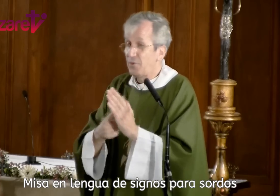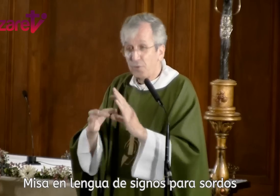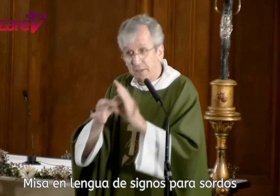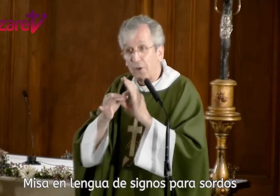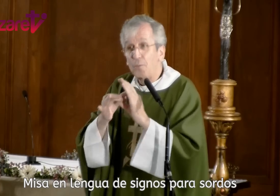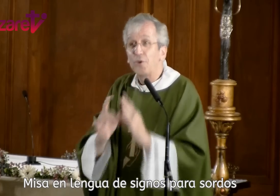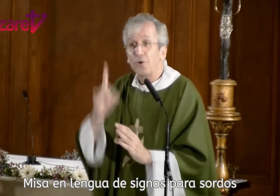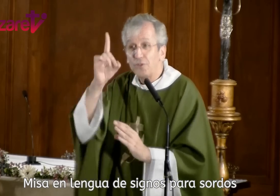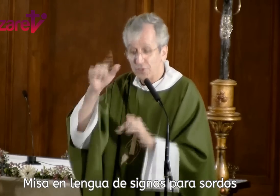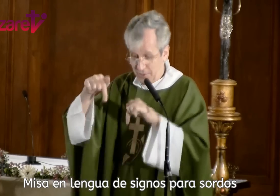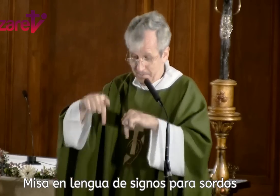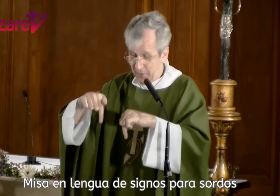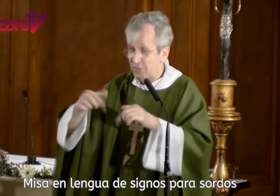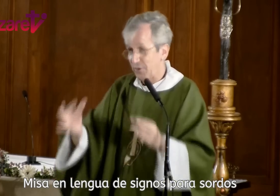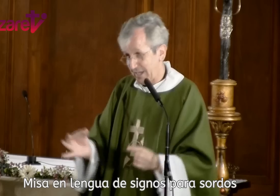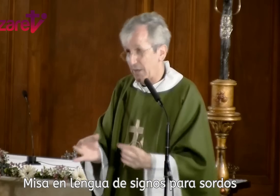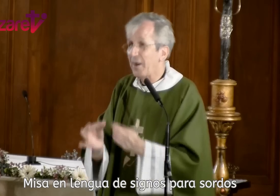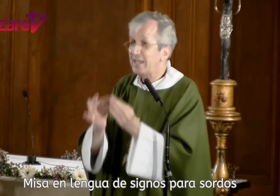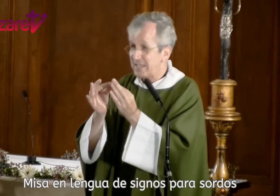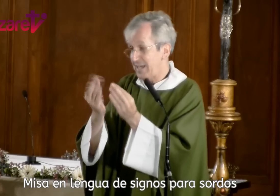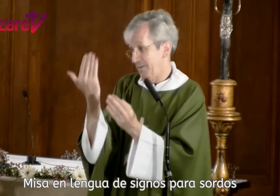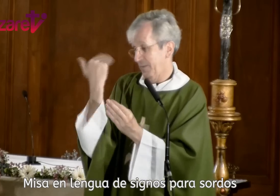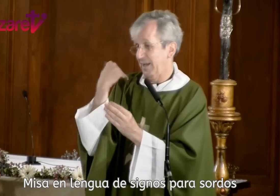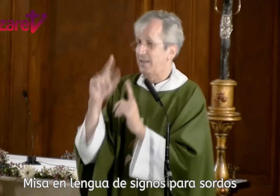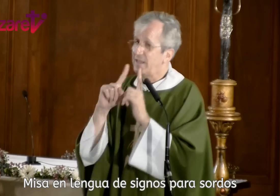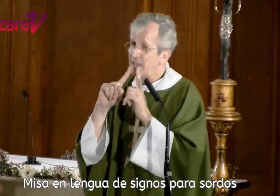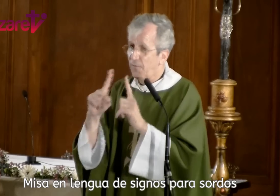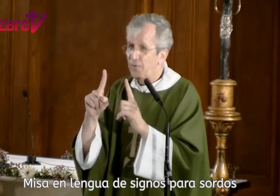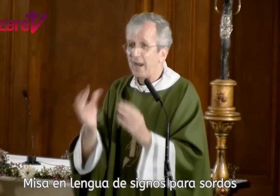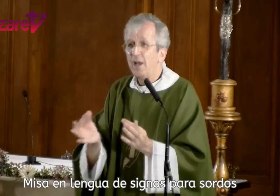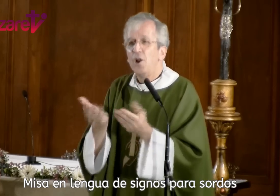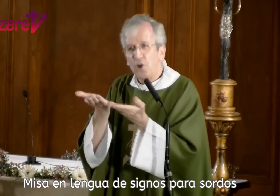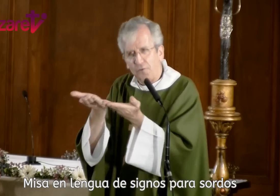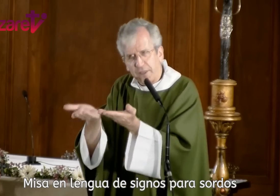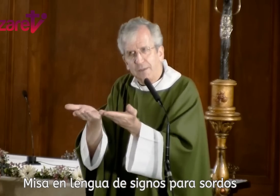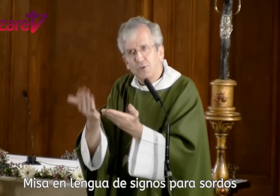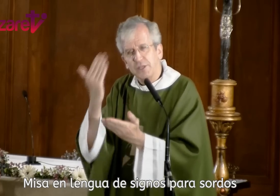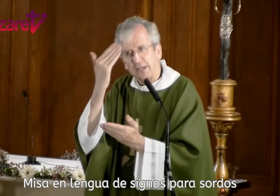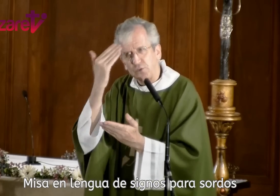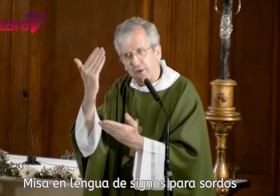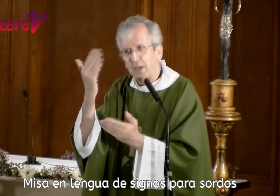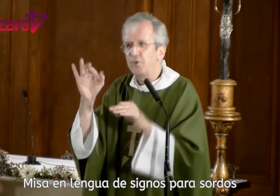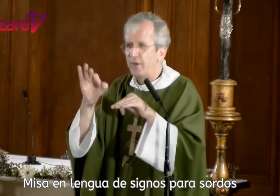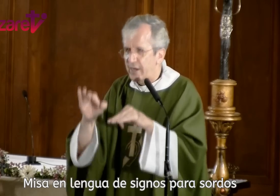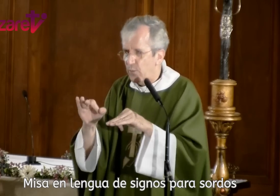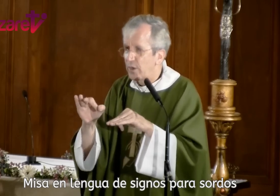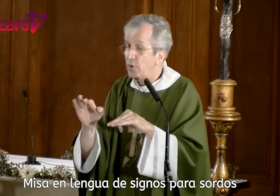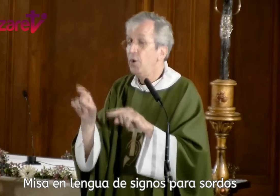plenitud de comunión con Dios, por eso esta Eucaristía y la del día del funeral la ofrecemos en sufragio, en recuerdo,